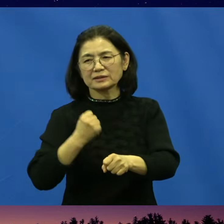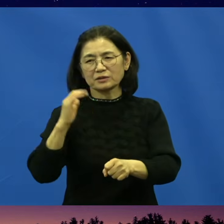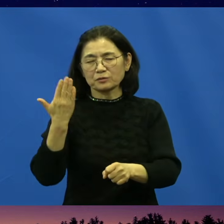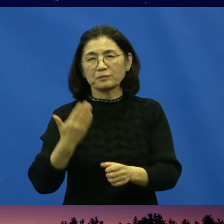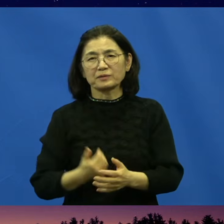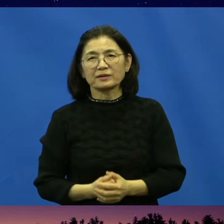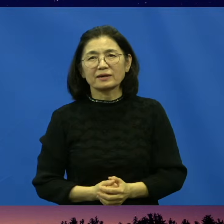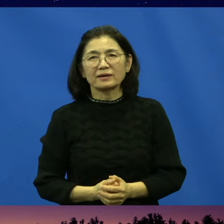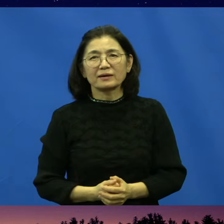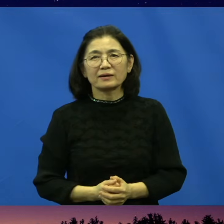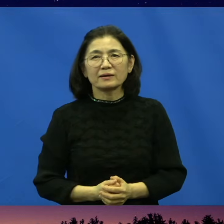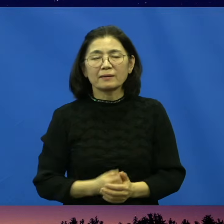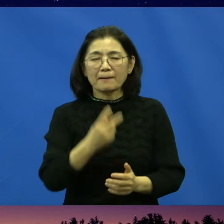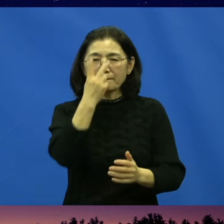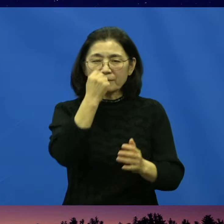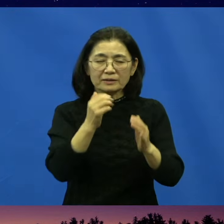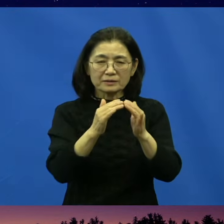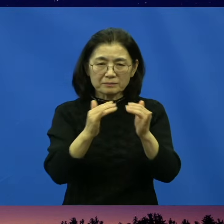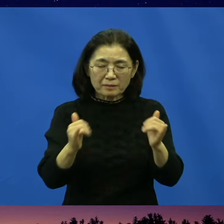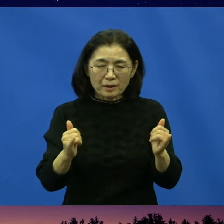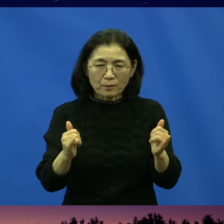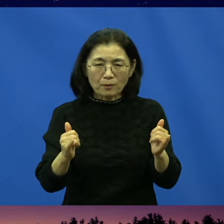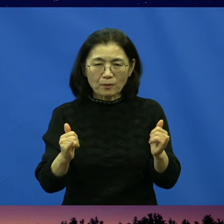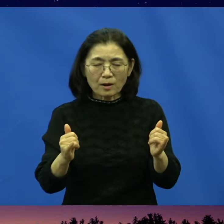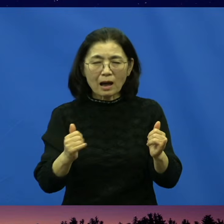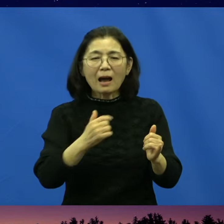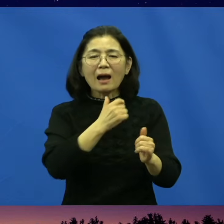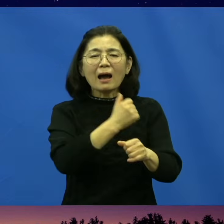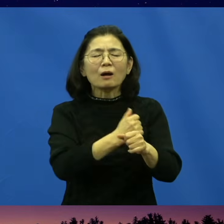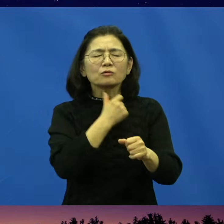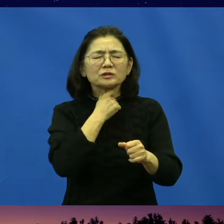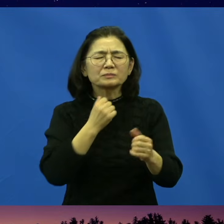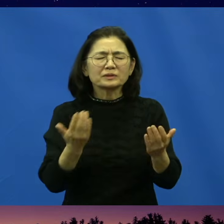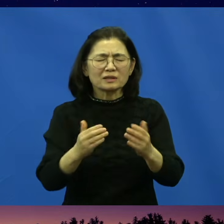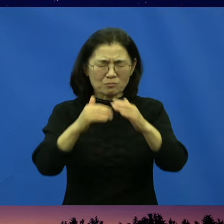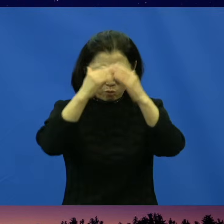이제 바디메오가 할 수 있는 거 다 했어요.